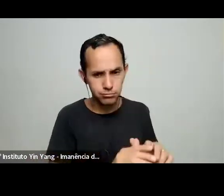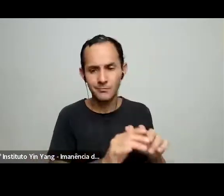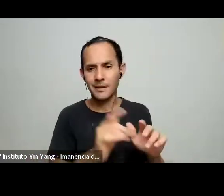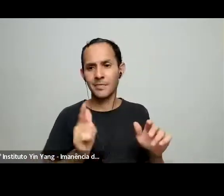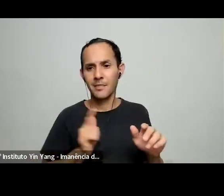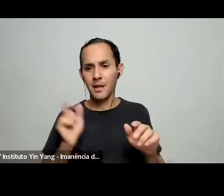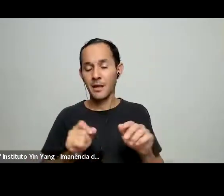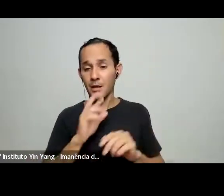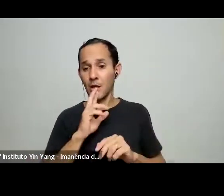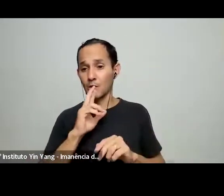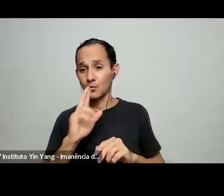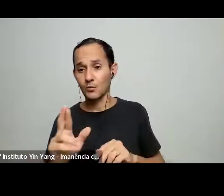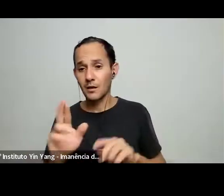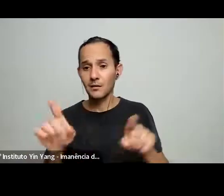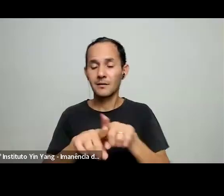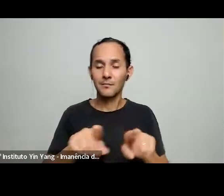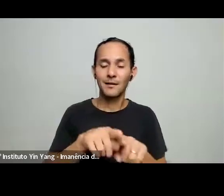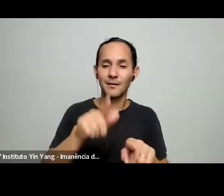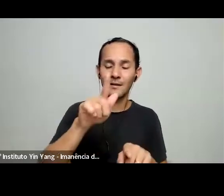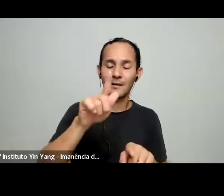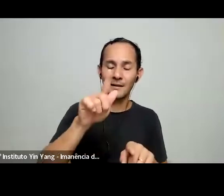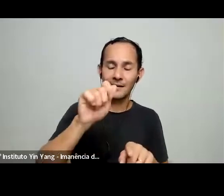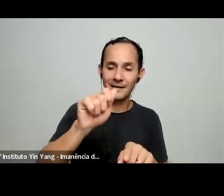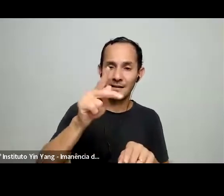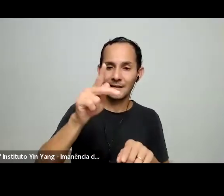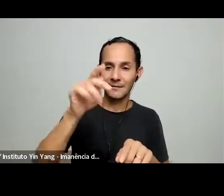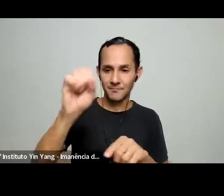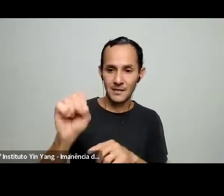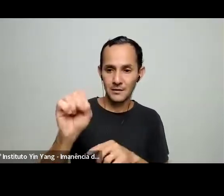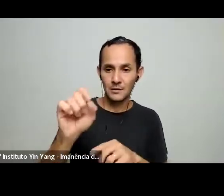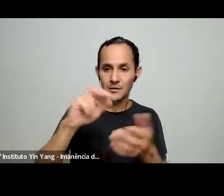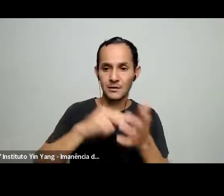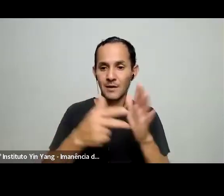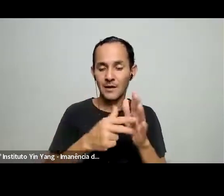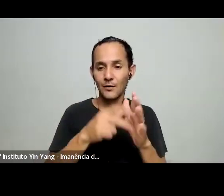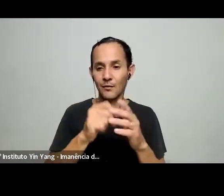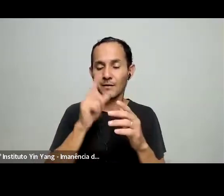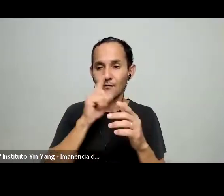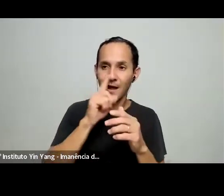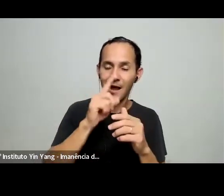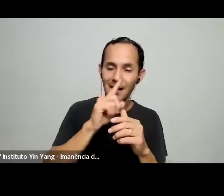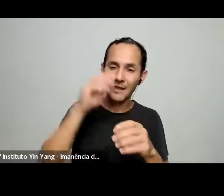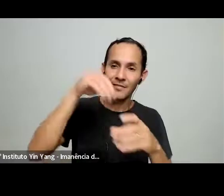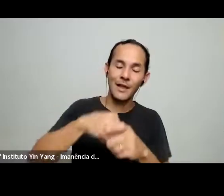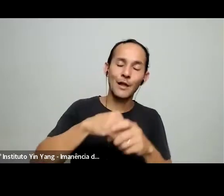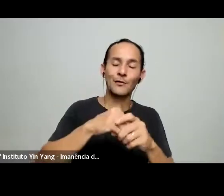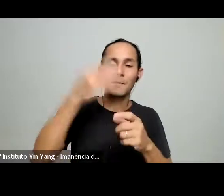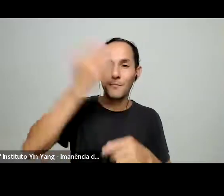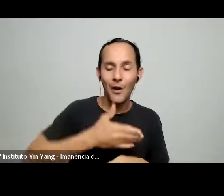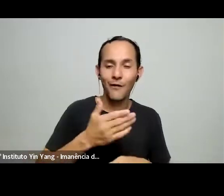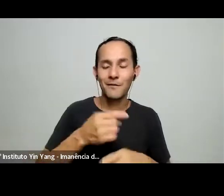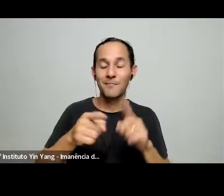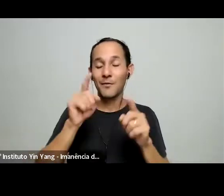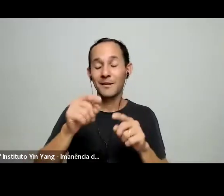tanto os resultados quanto os gaps, né? Gaps são as lacunas de evidência. Talvez uma das coisas